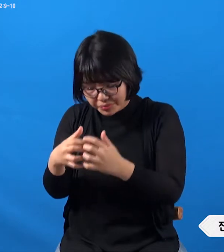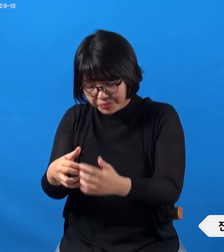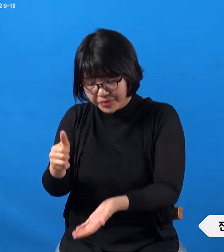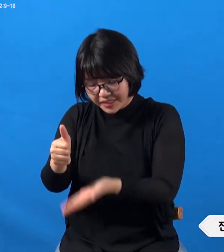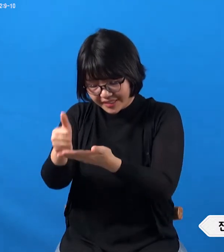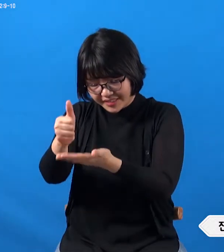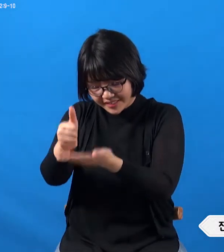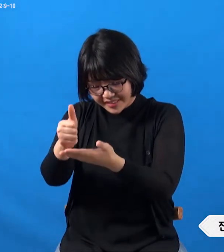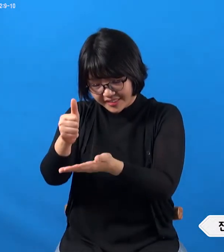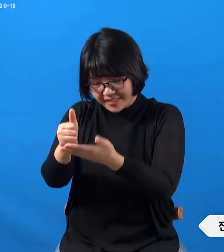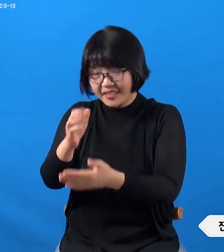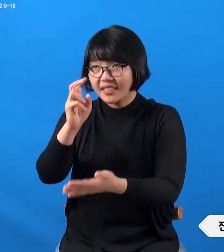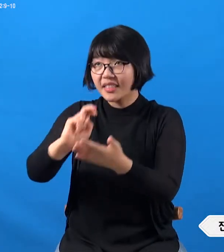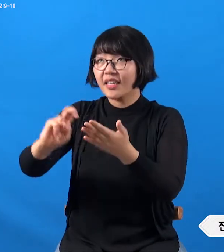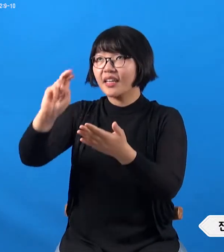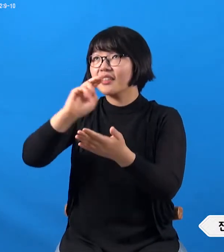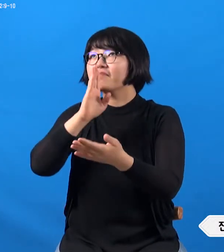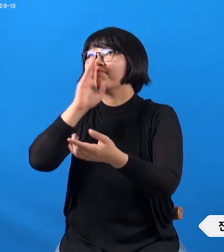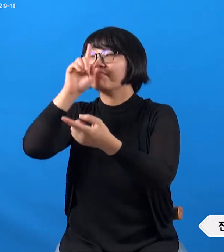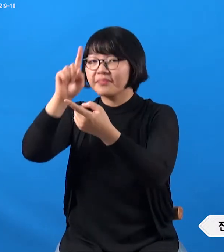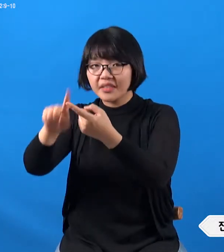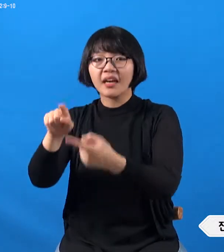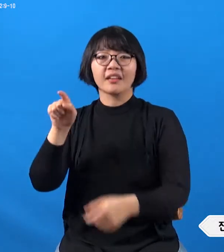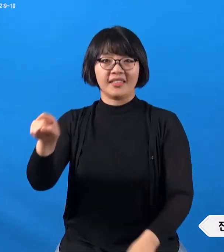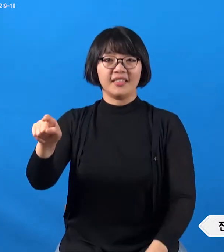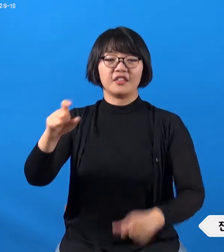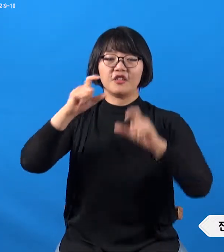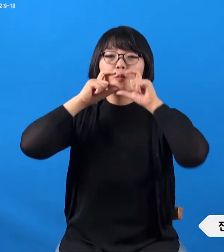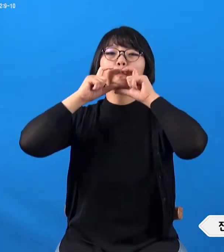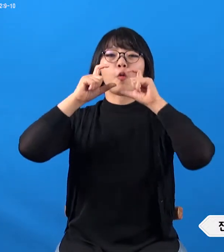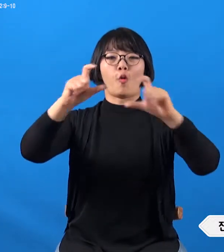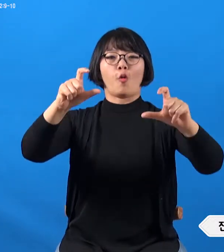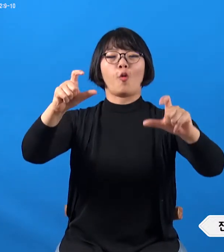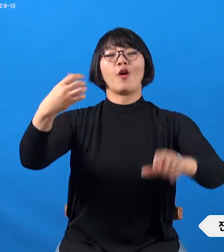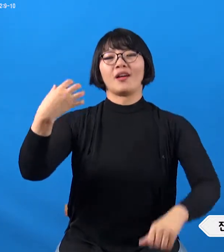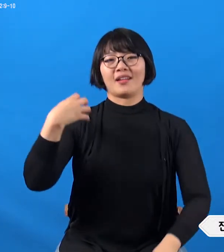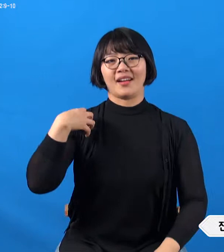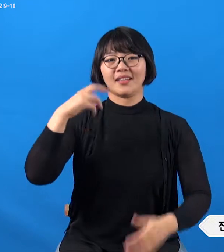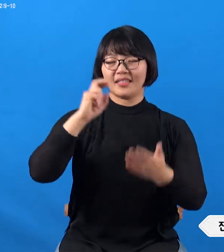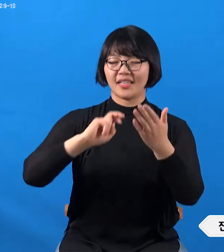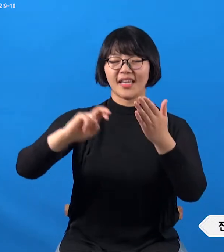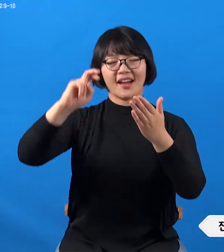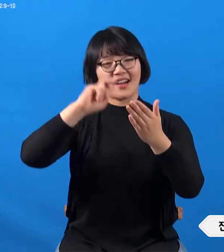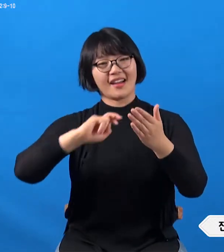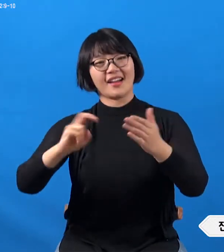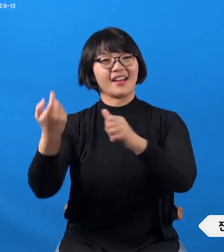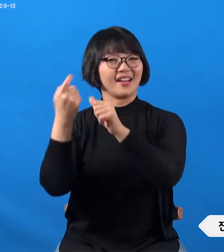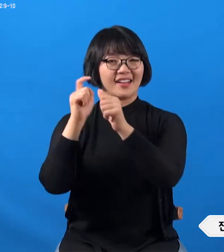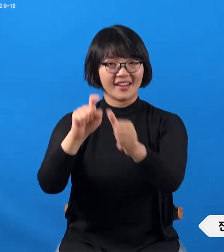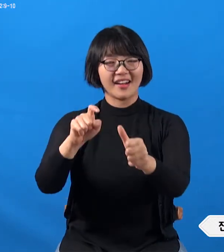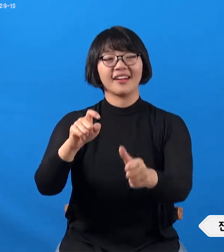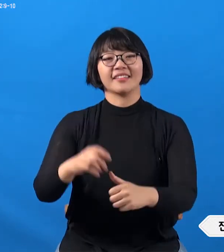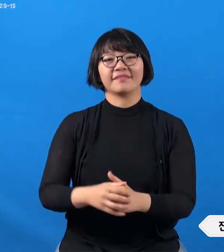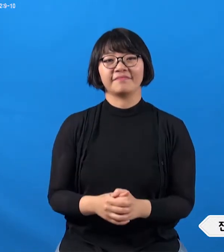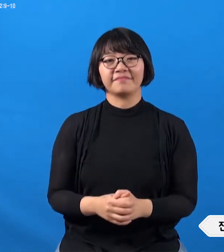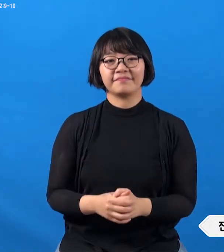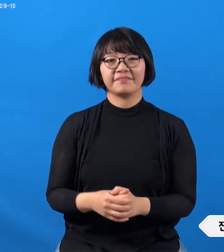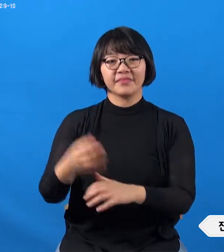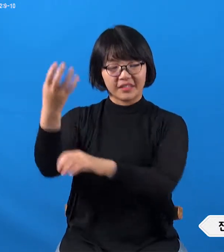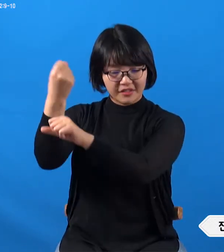만한, 찬양받으실 합당한 그 일을 선포하라, 찬양하라,